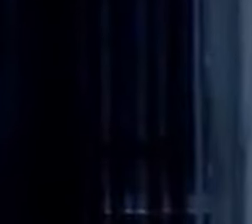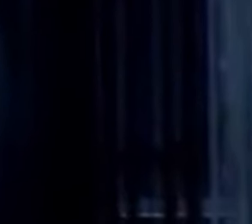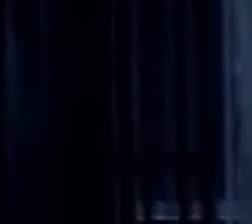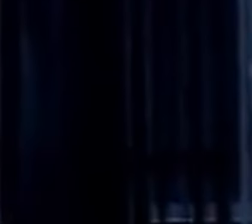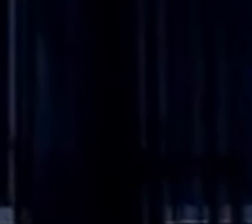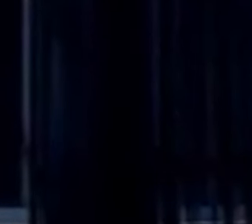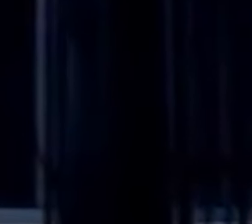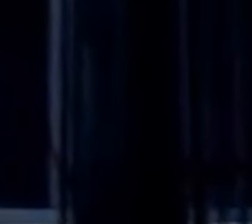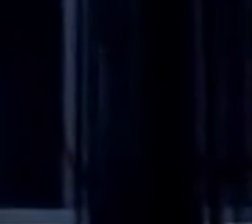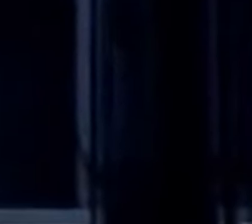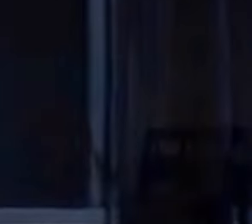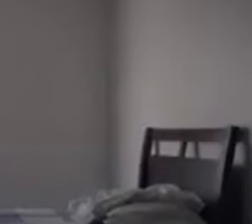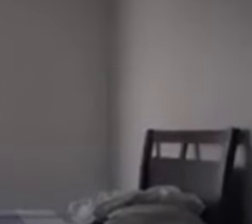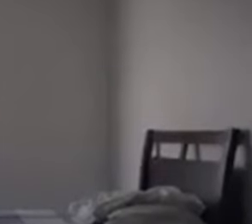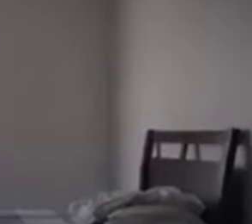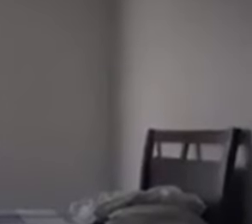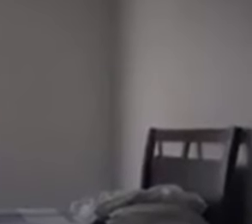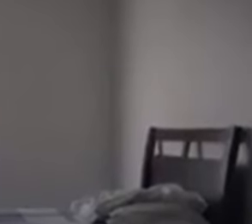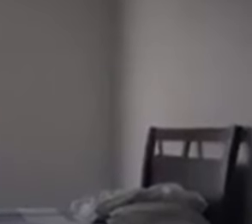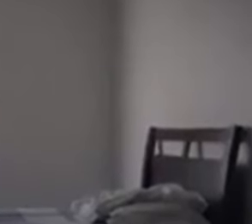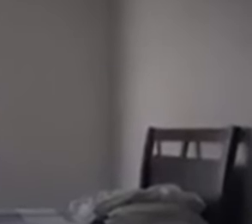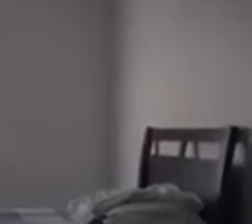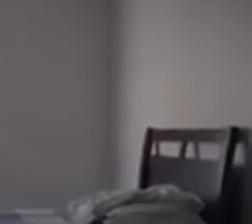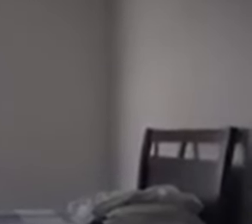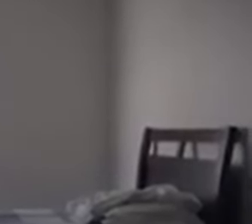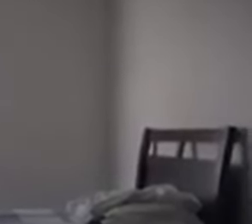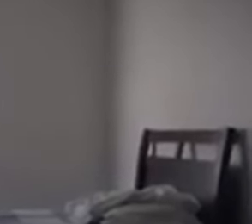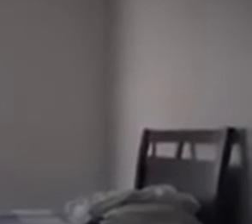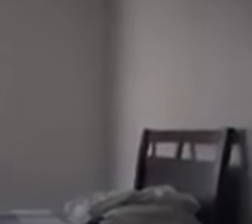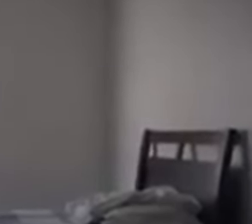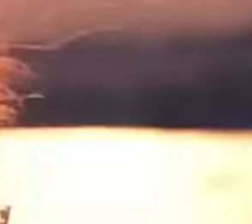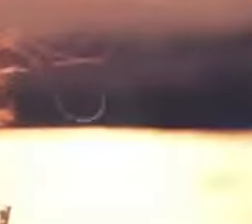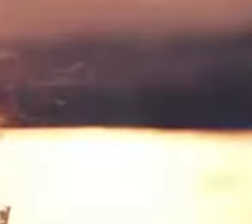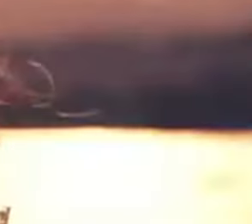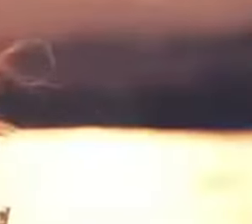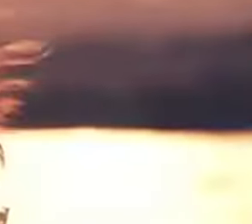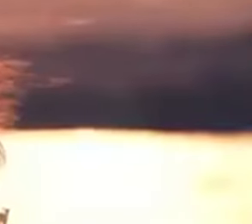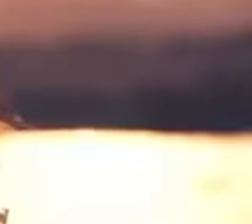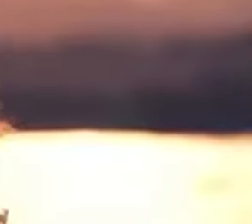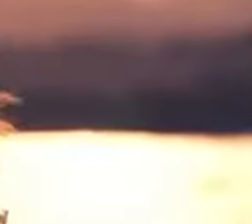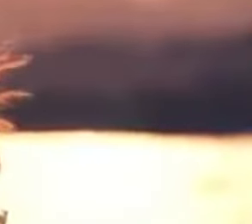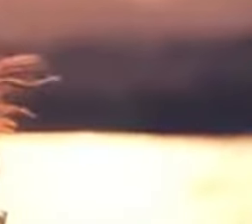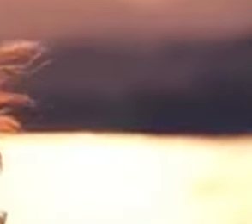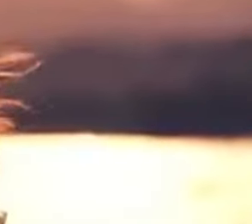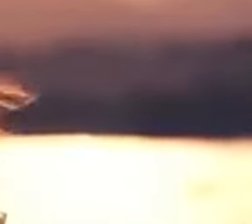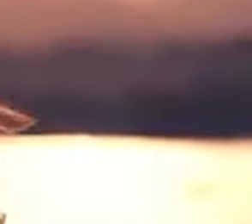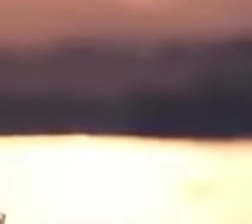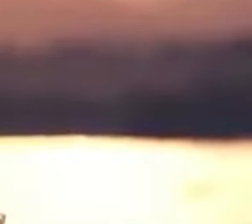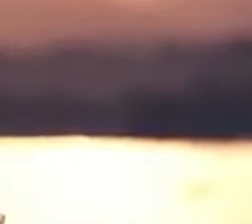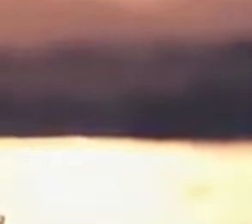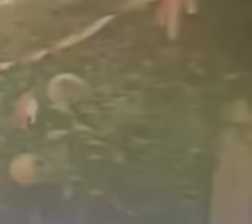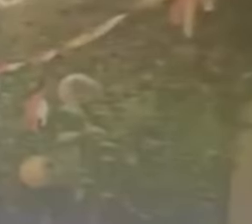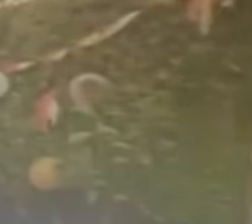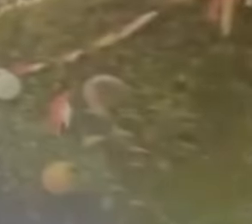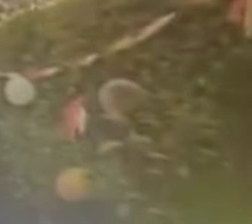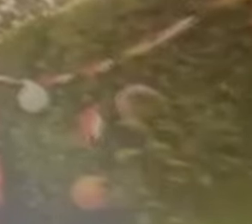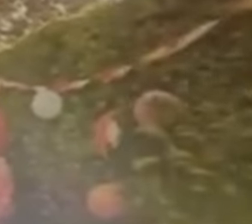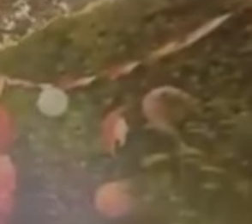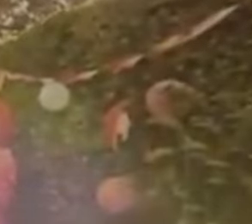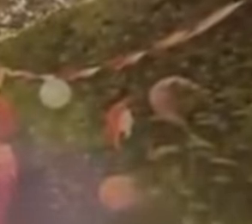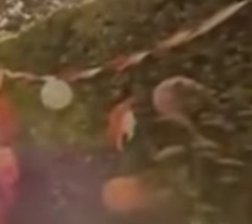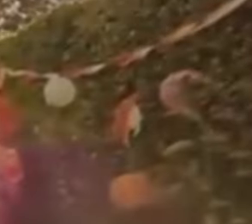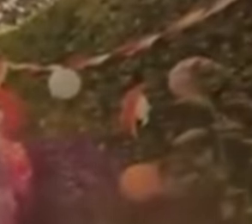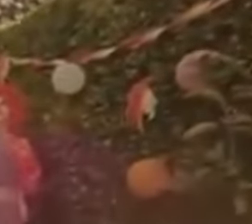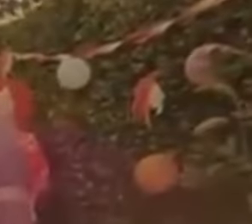planejou? Será que vai ficar feliz com o que conquistou? A vida é feita de escolhas, e elas